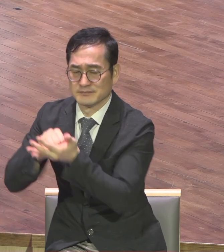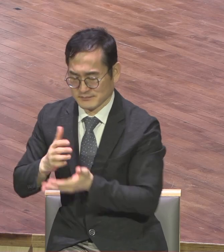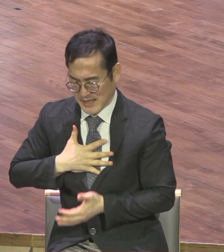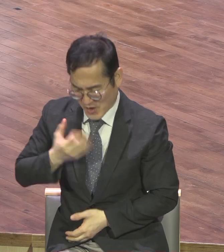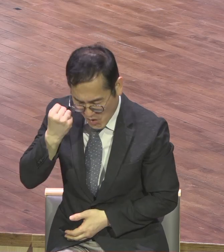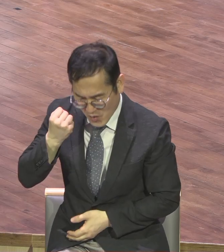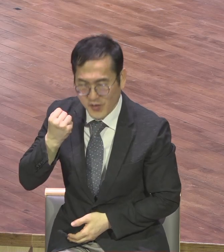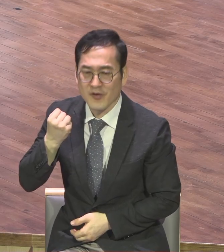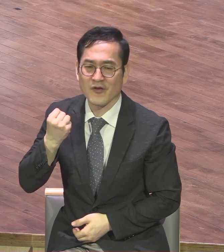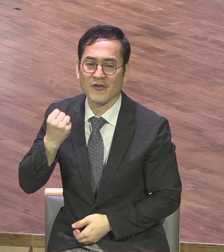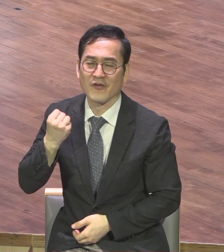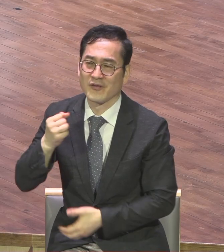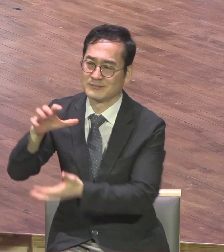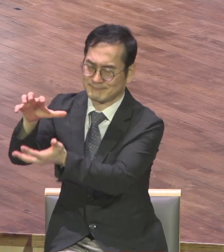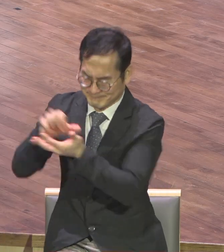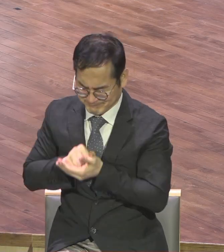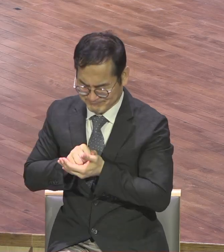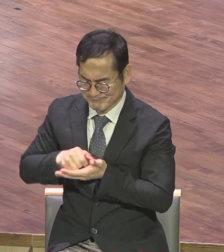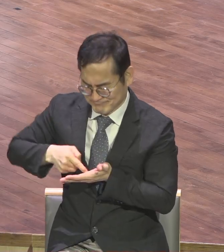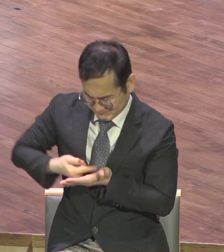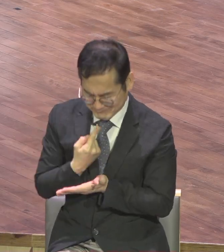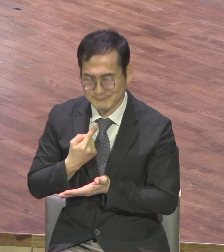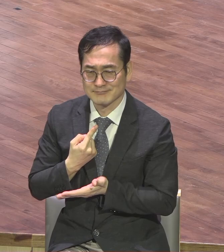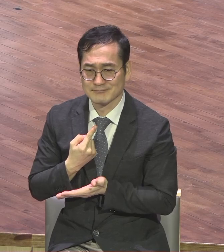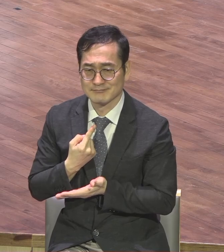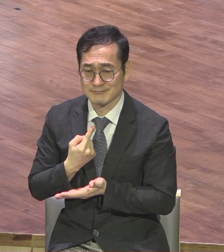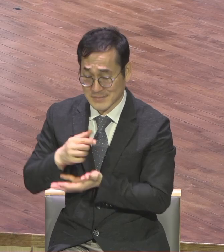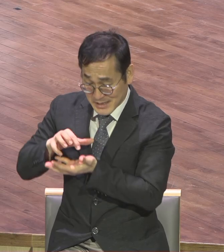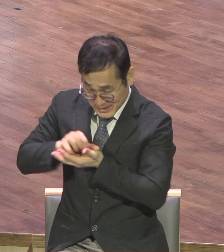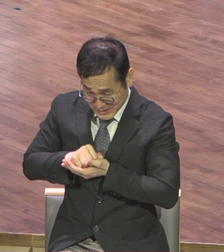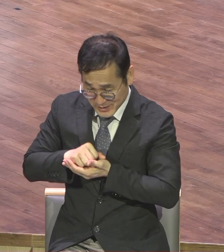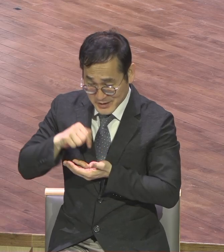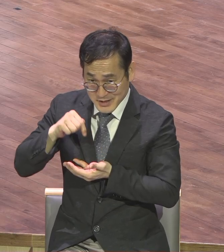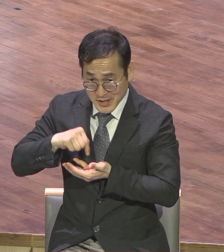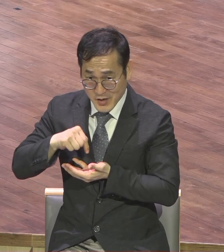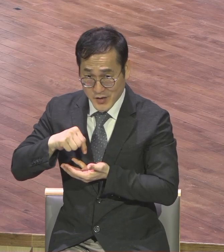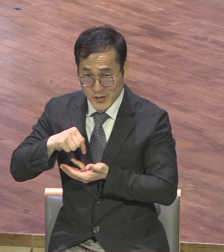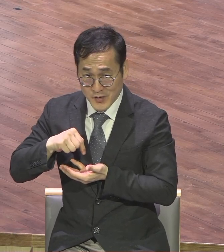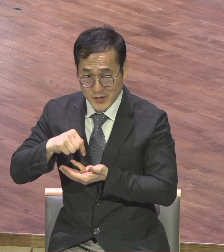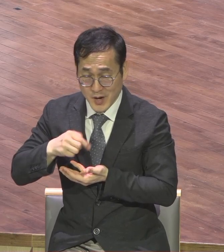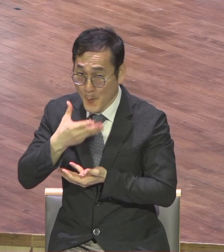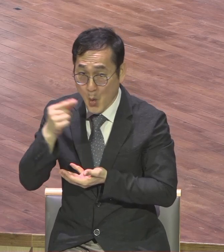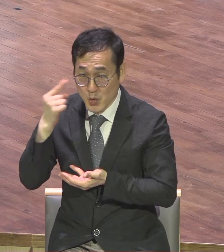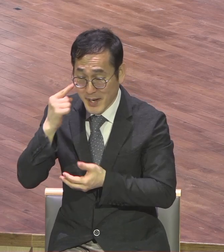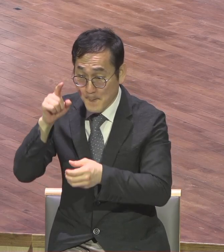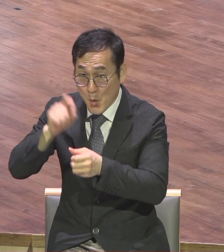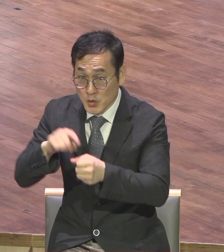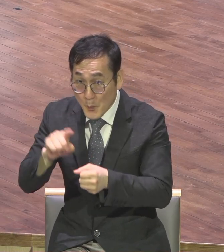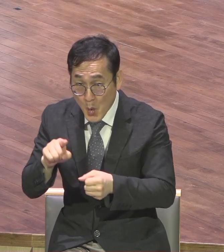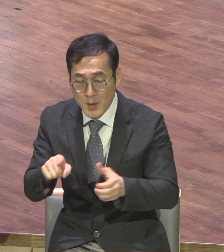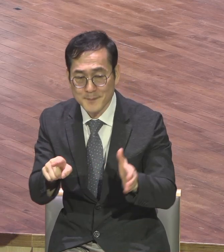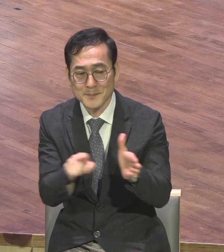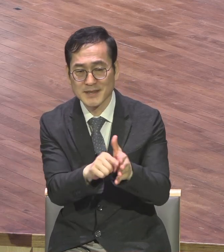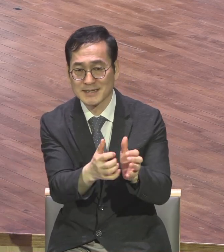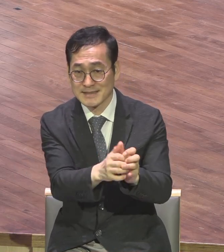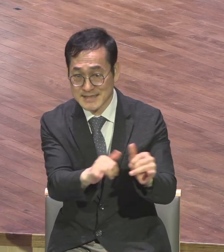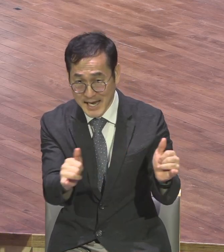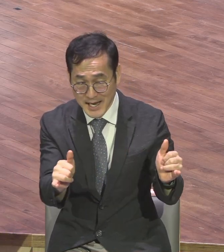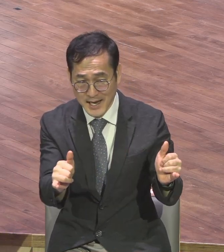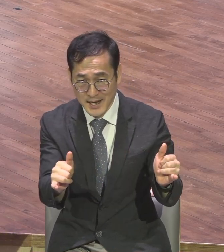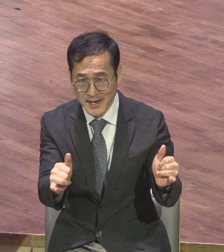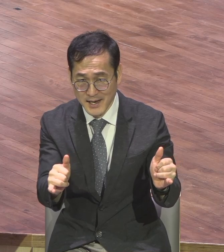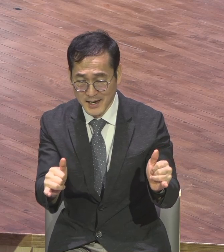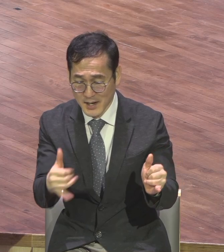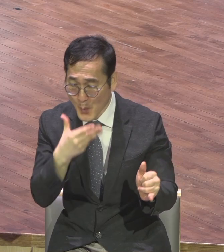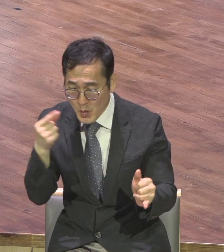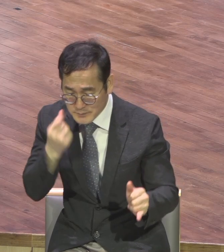내 것이래야, 내 것이래야 된다. 그리고 이 계시된 복음의 본질적 목적은 모든 믿는 자에게 믿어